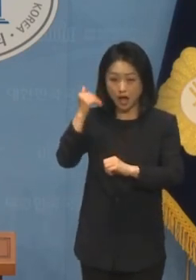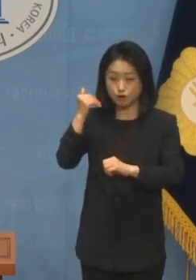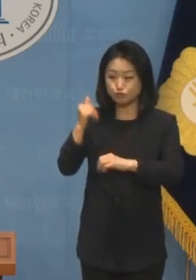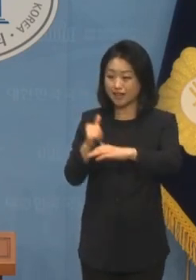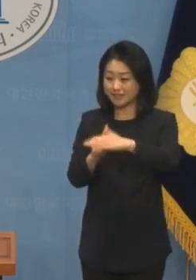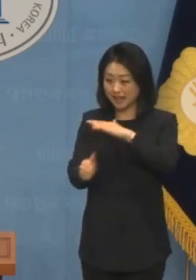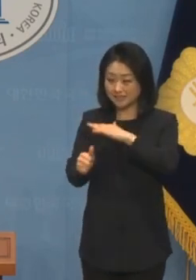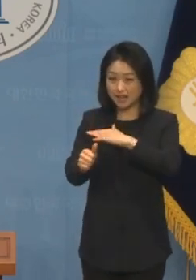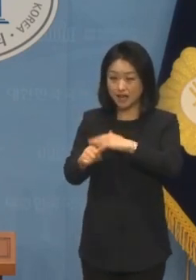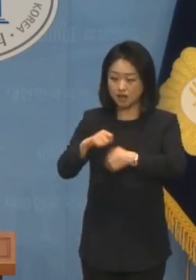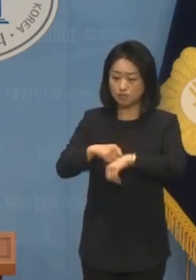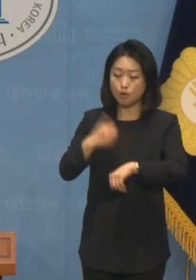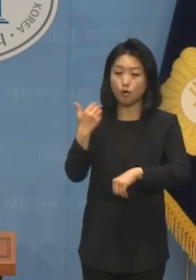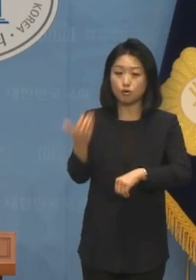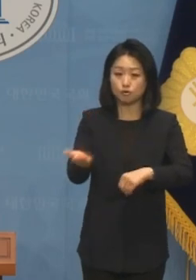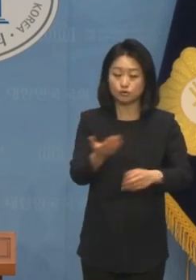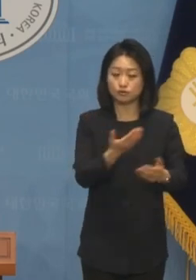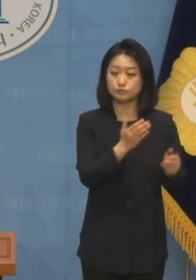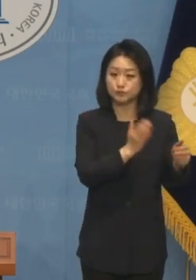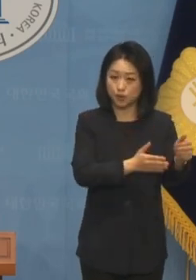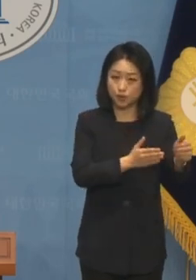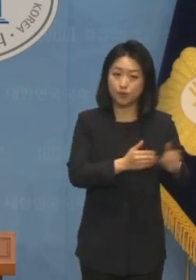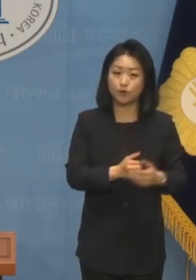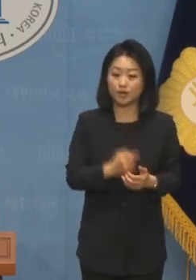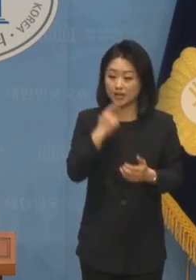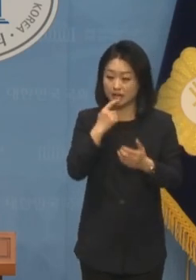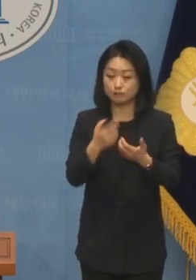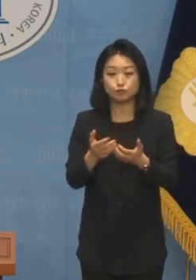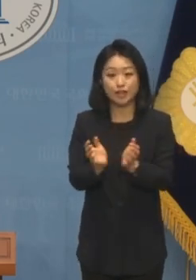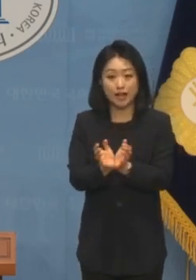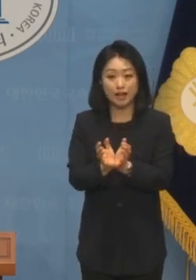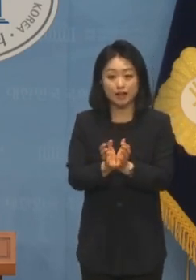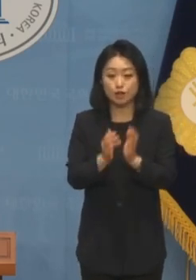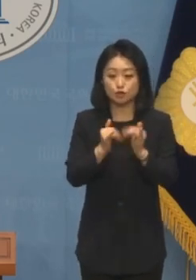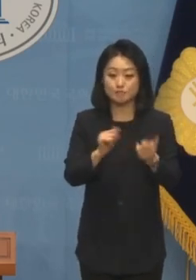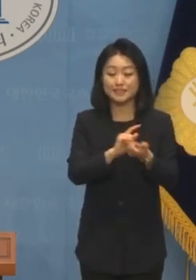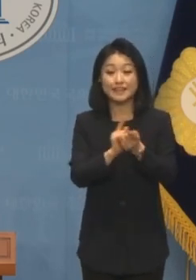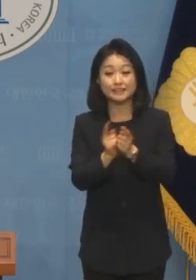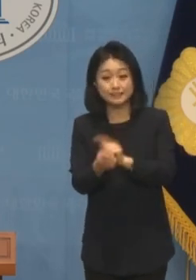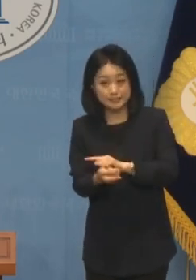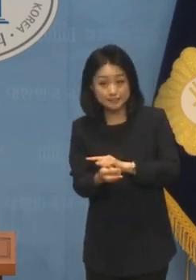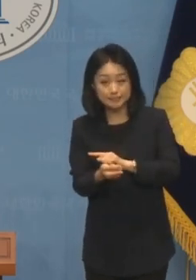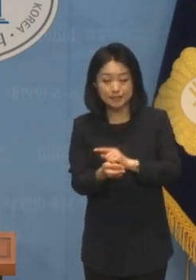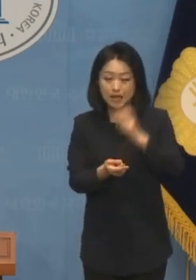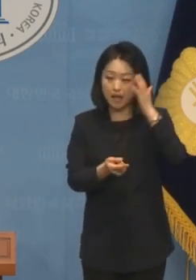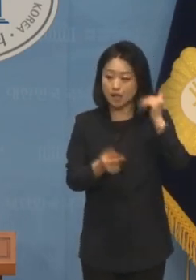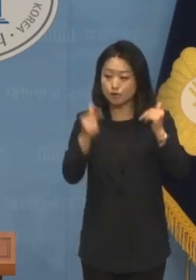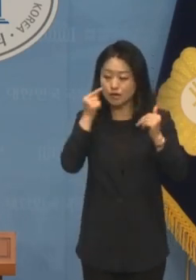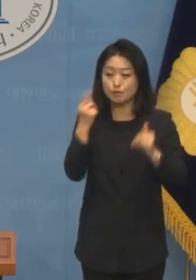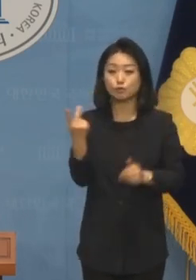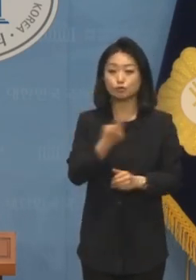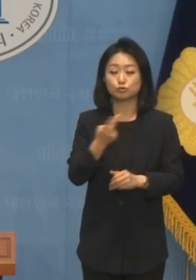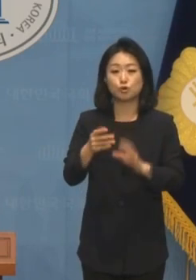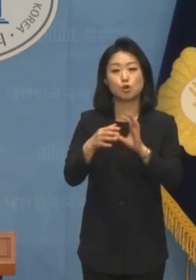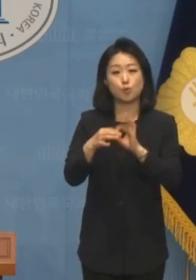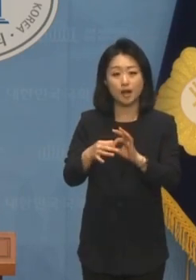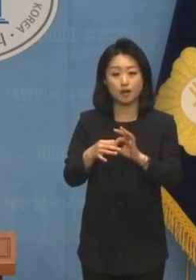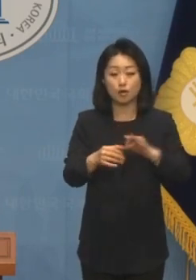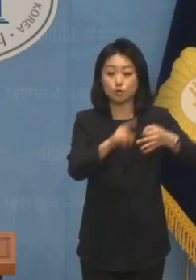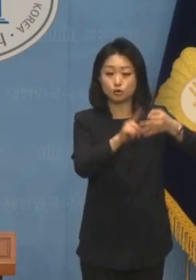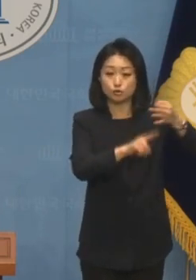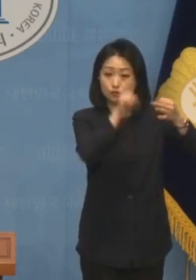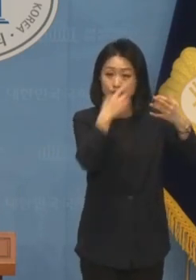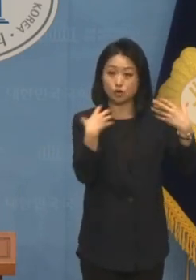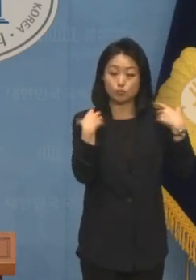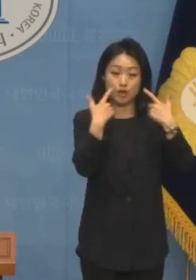즉각 문책하십시오. 더불어민주당은 국민을 대신해서 한일 현안 문제에 대한 윤석열